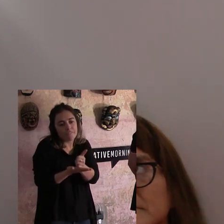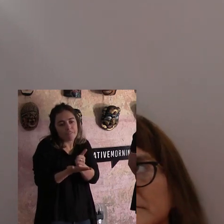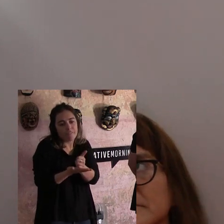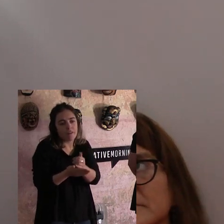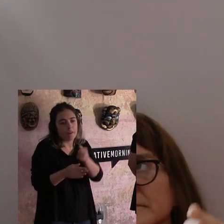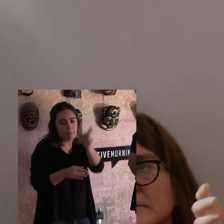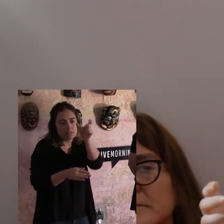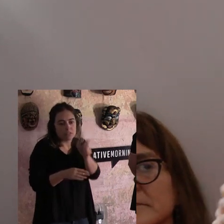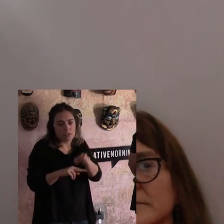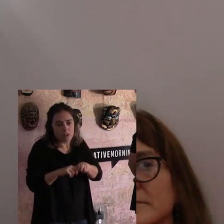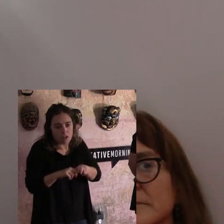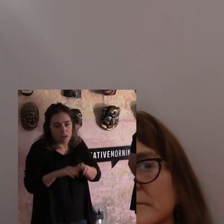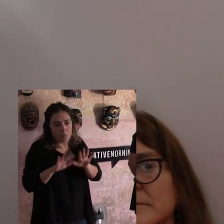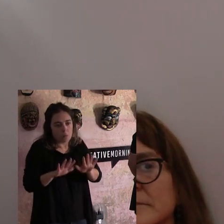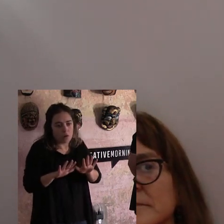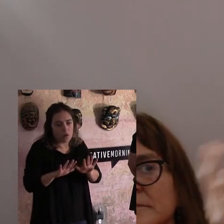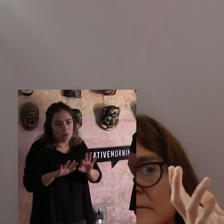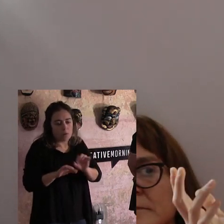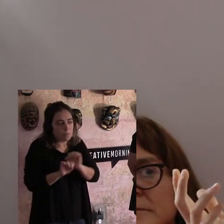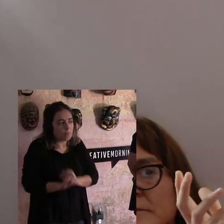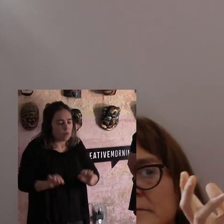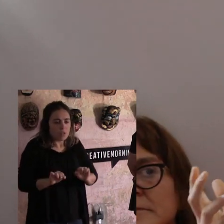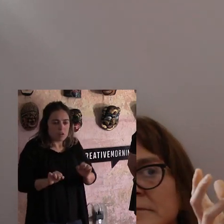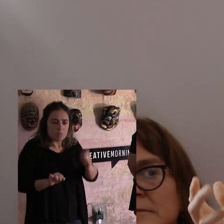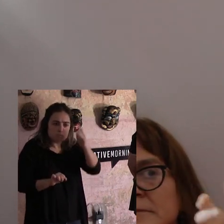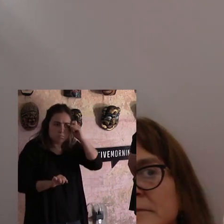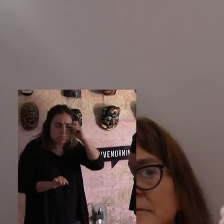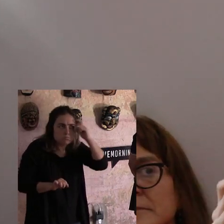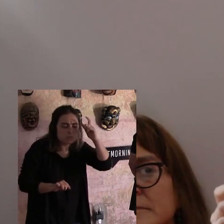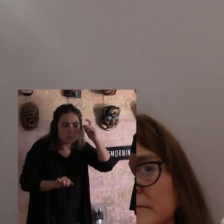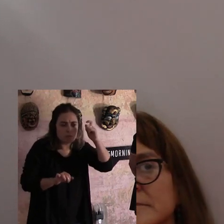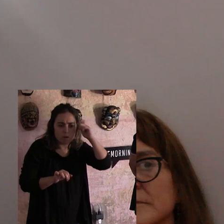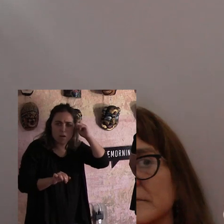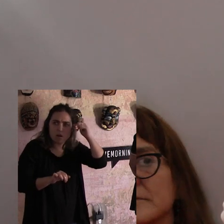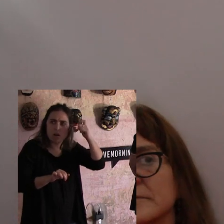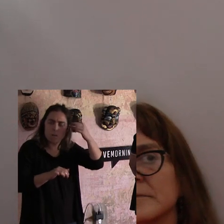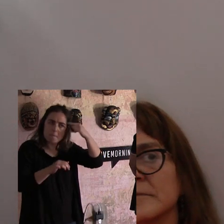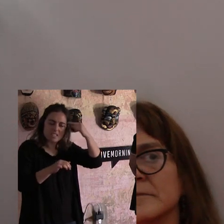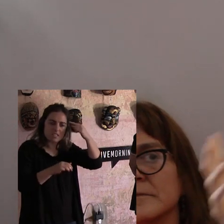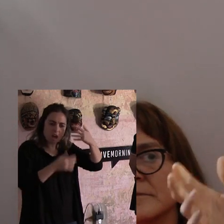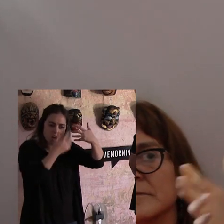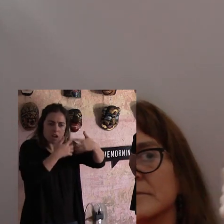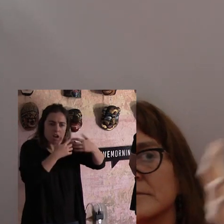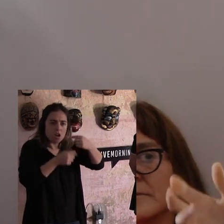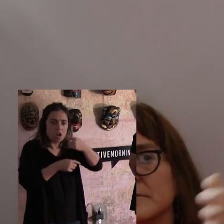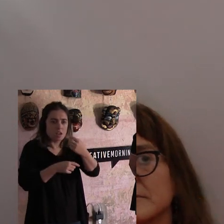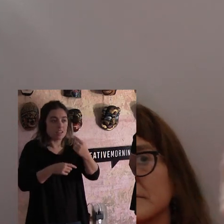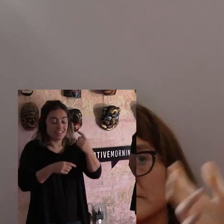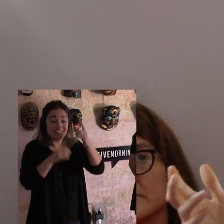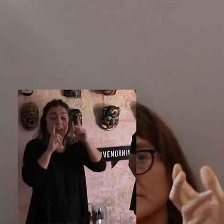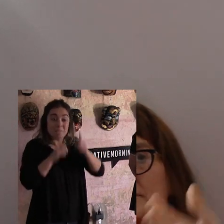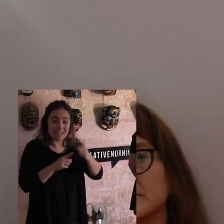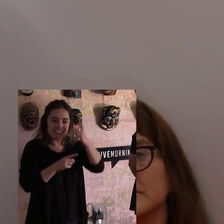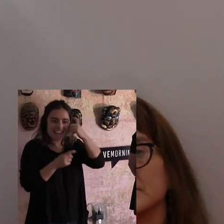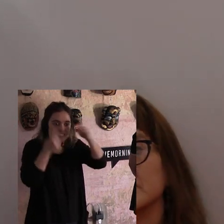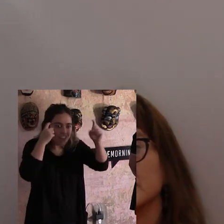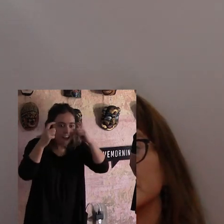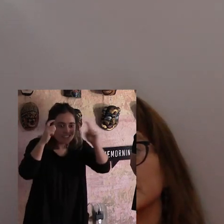estático y crear conciencia de que esto hace que las ideas salgan, que se